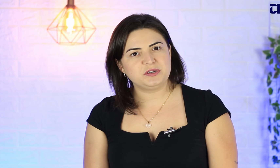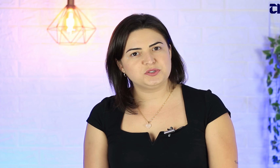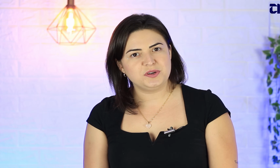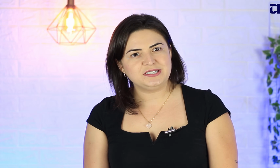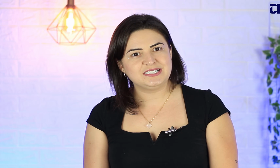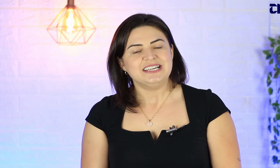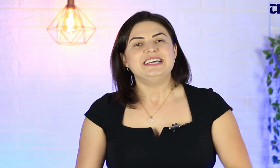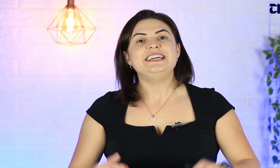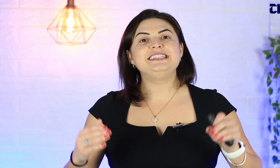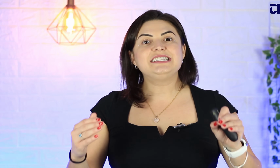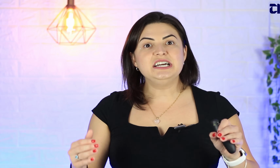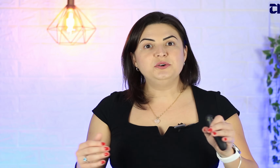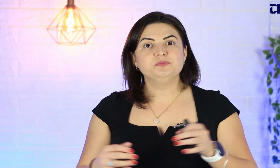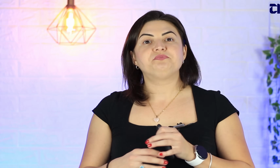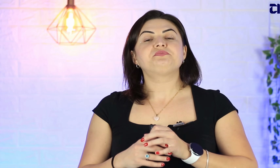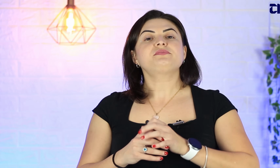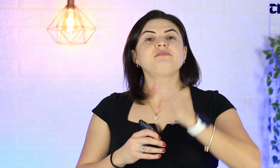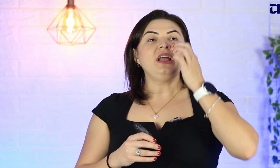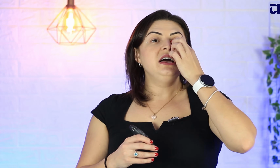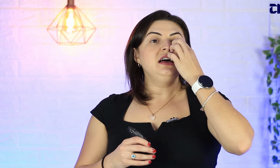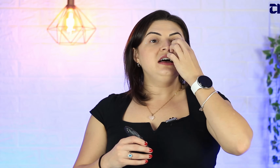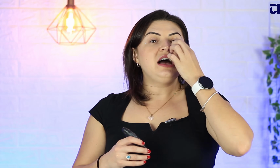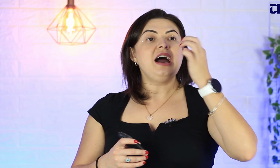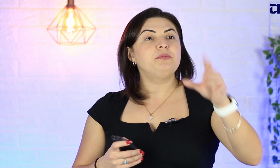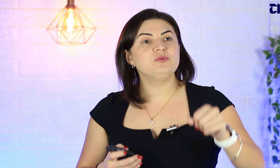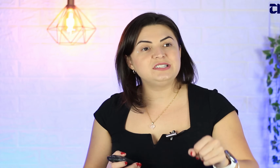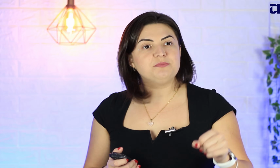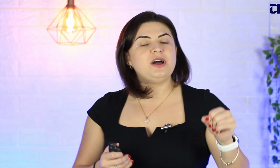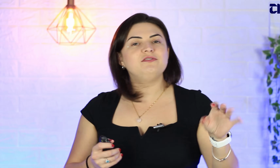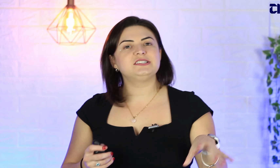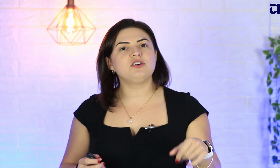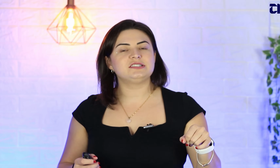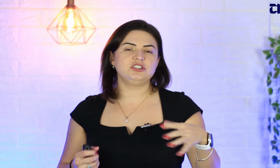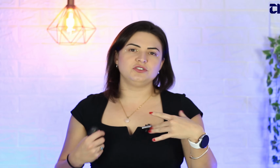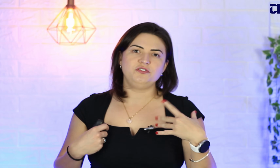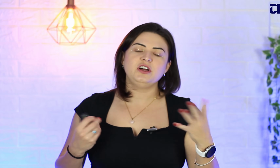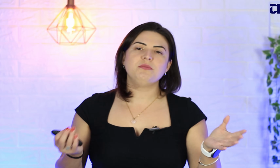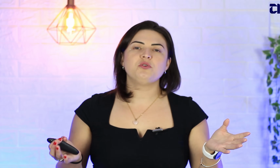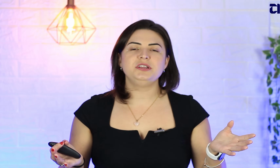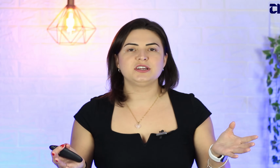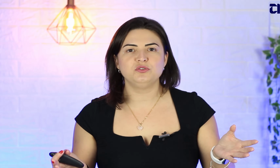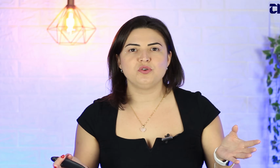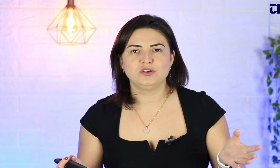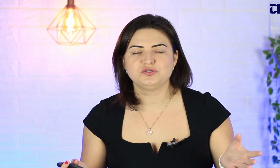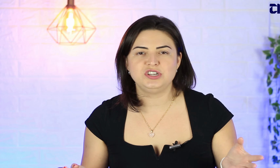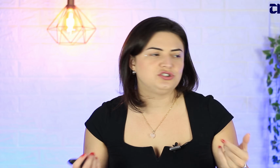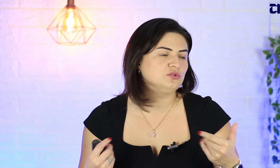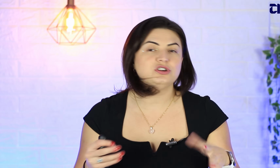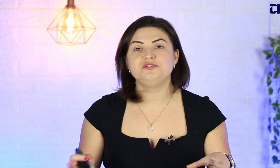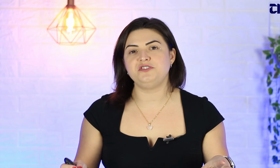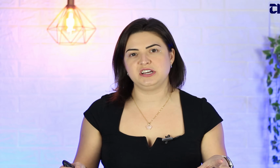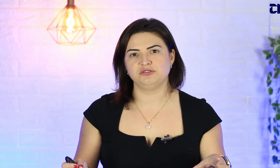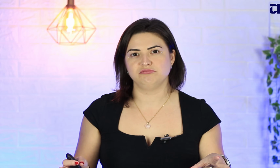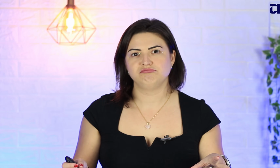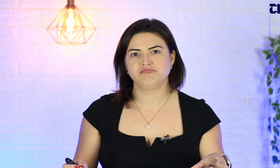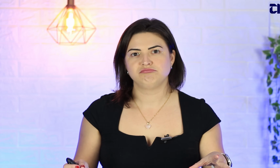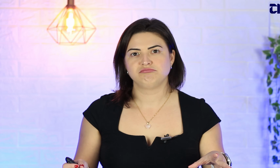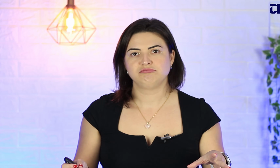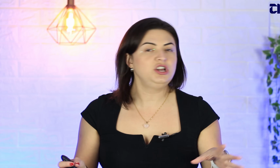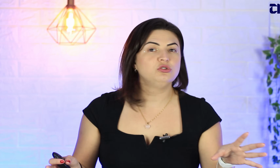expressões? Então, ah, por um exemplo. Ah, você gosta disso? Ah, eu vou falar uma comida que eu não gosto, gente. Eu não gosto de fígado. E